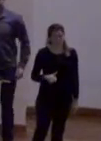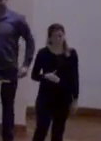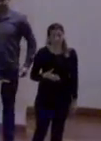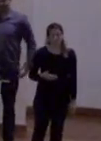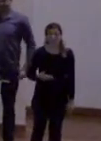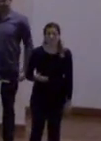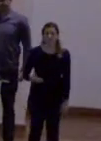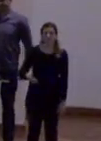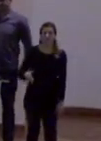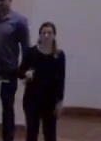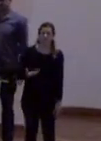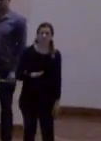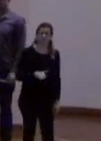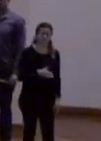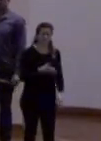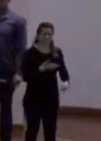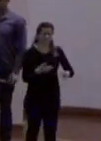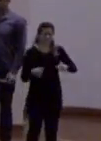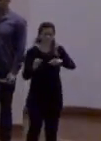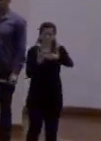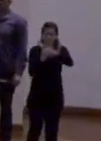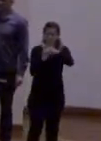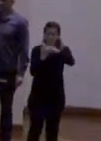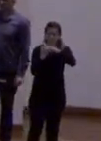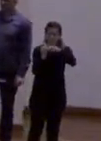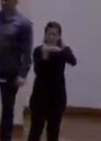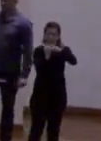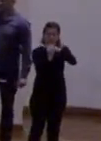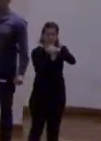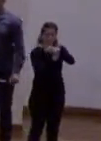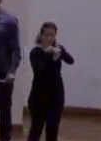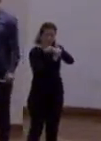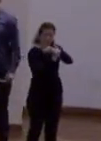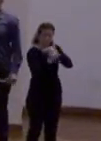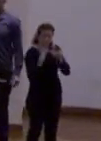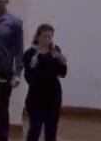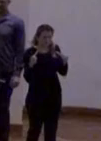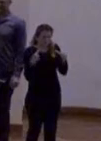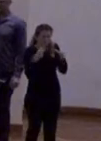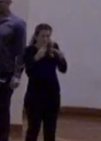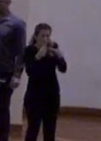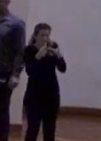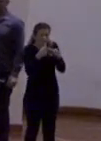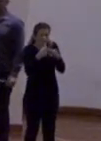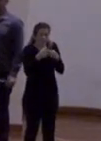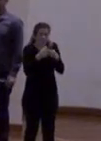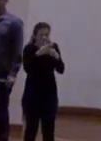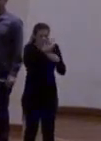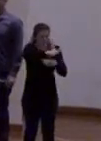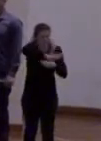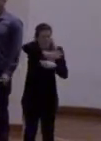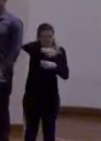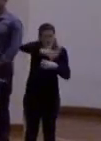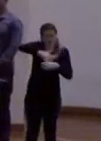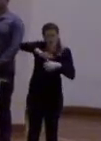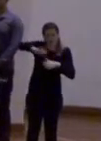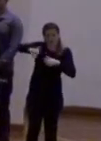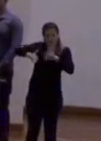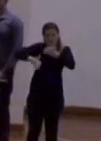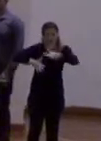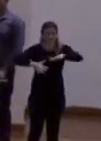um pedacinho de mim um perdido no